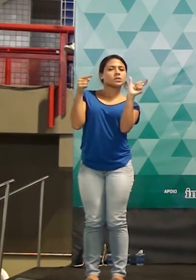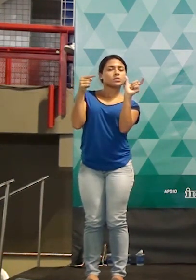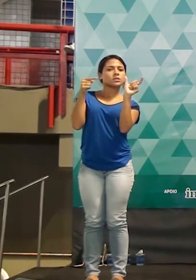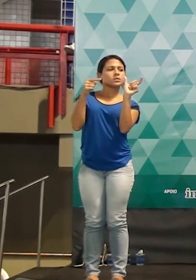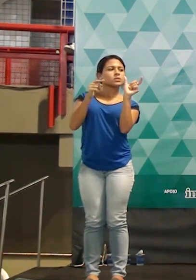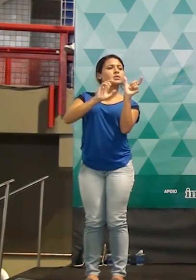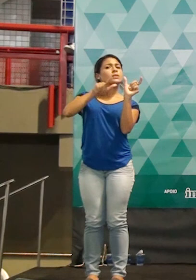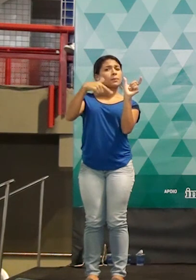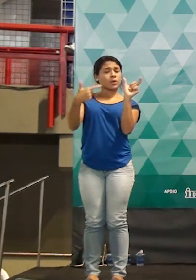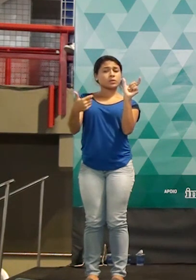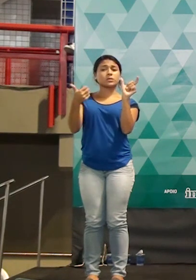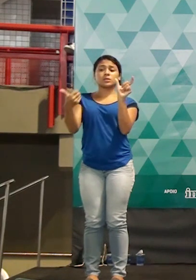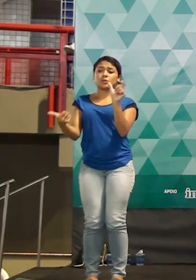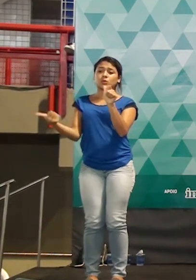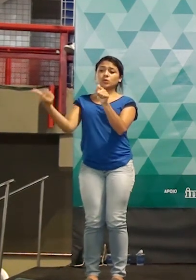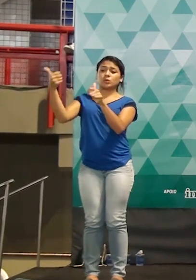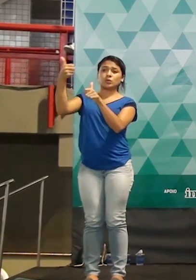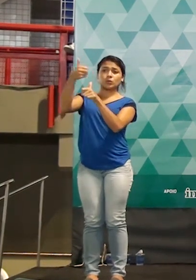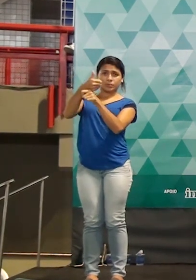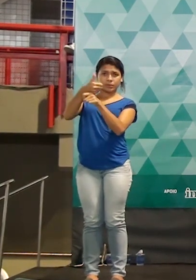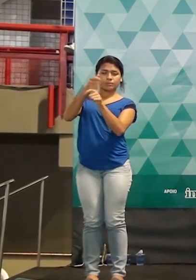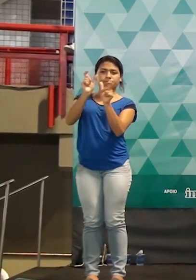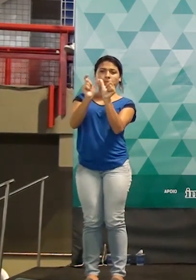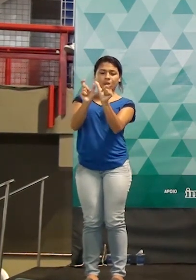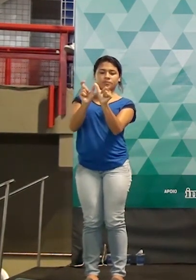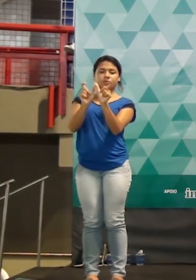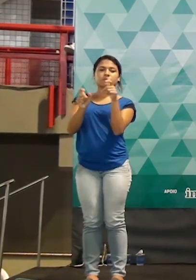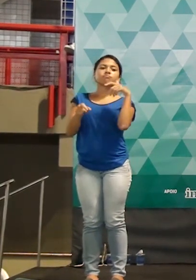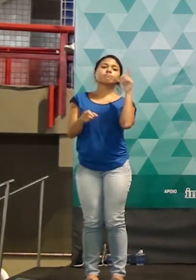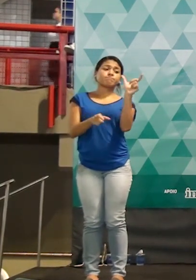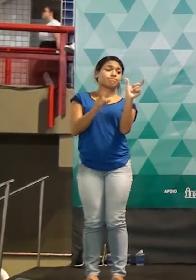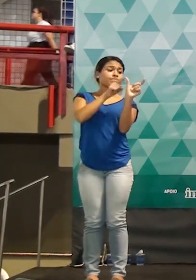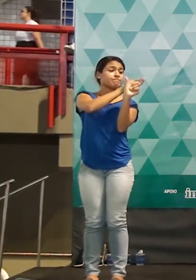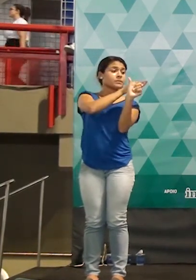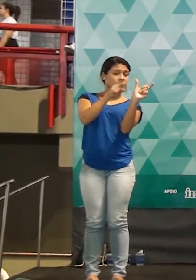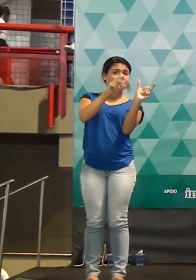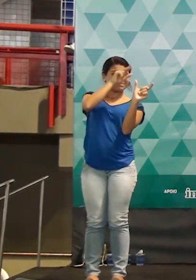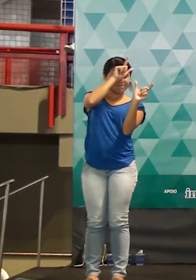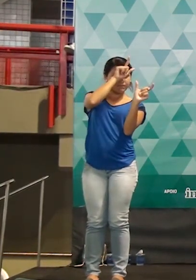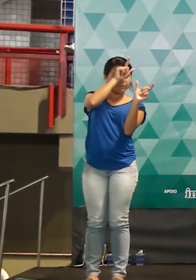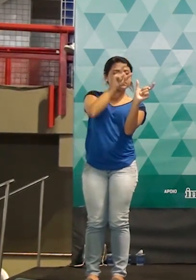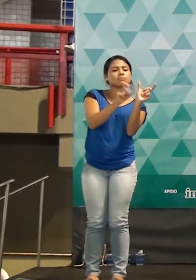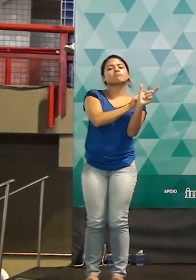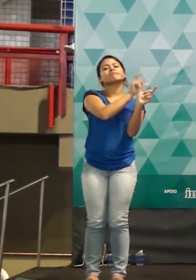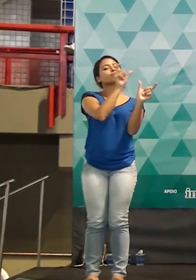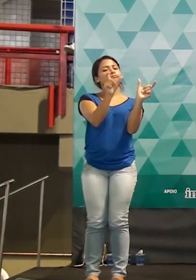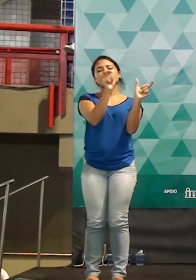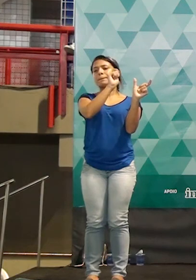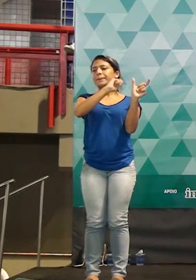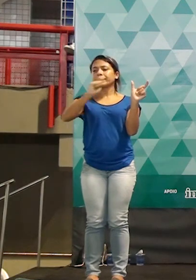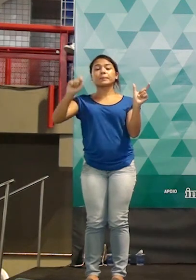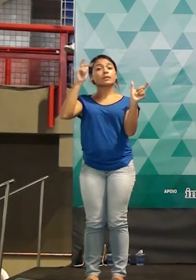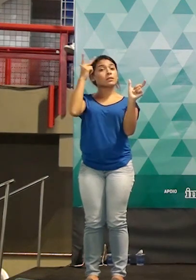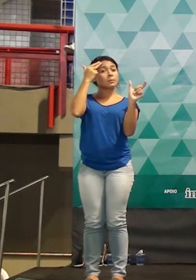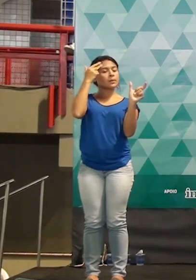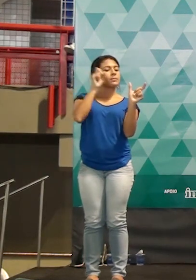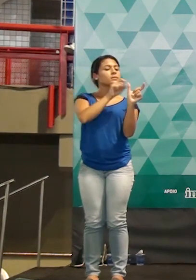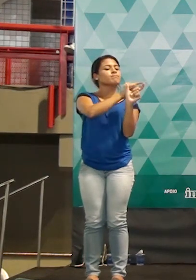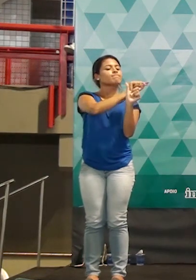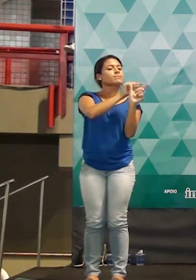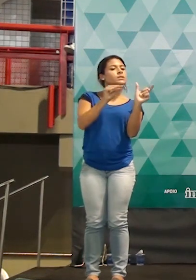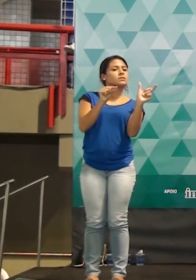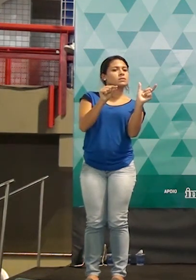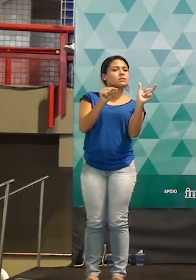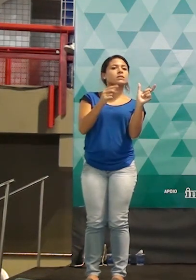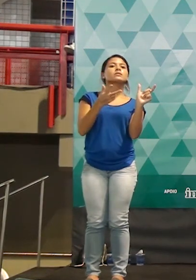o respectivo substitutivo. Lembre-se, parênteses não podem ser